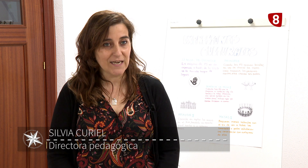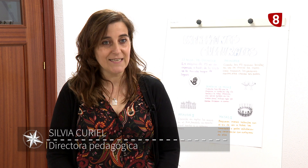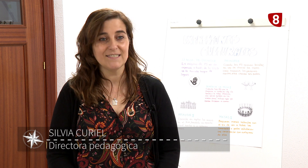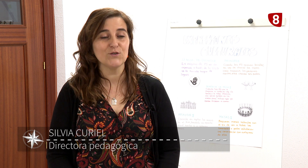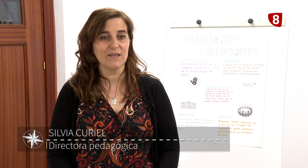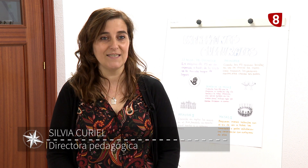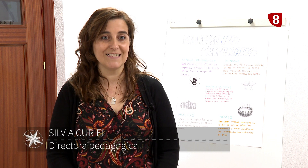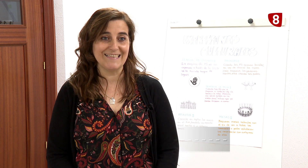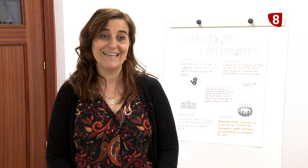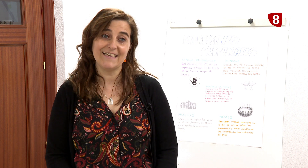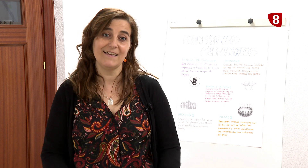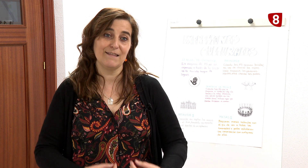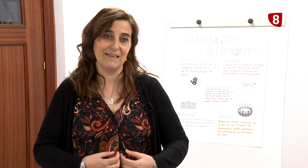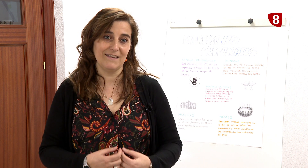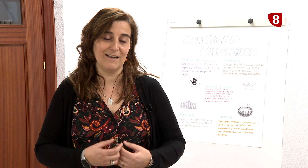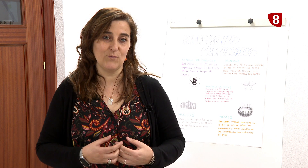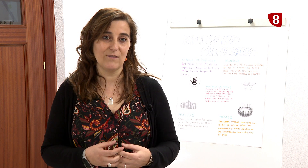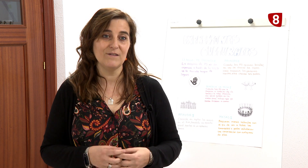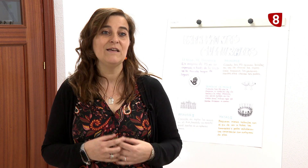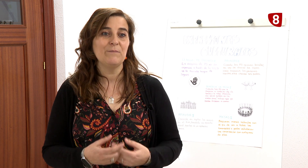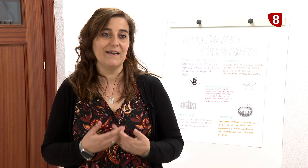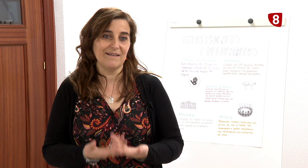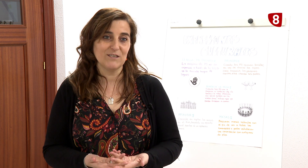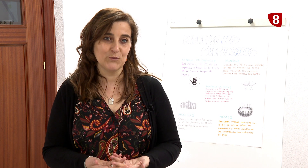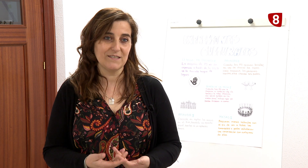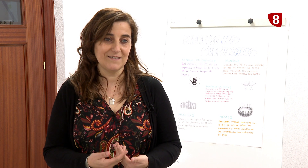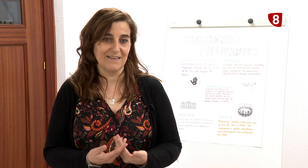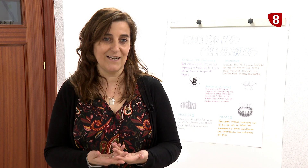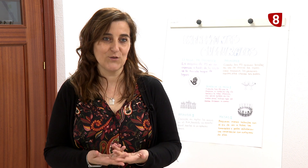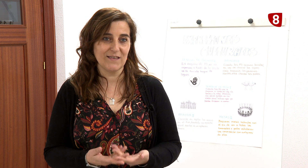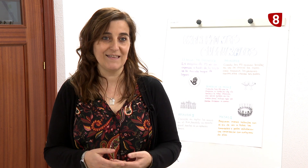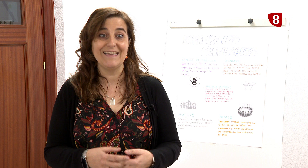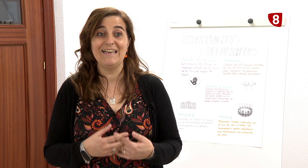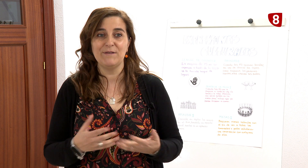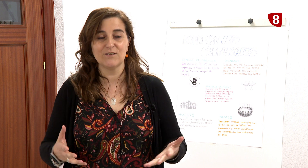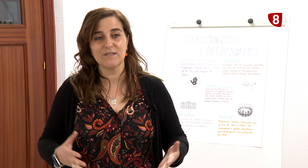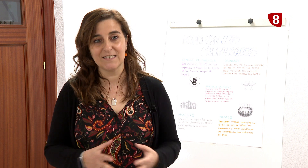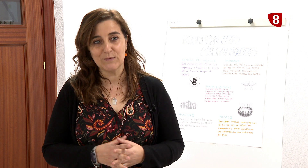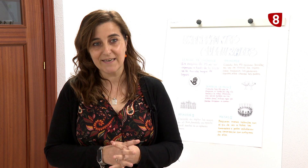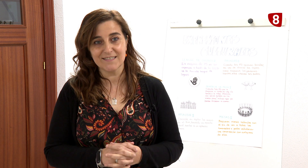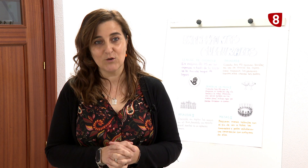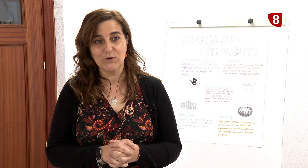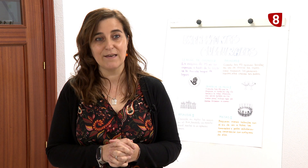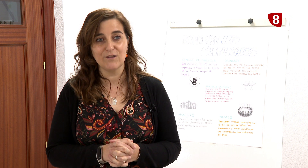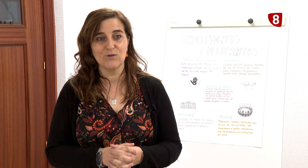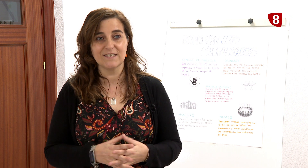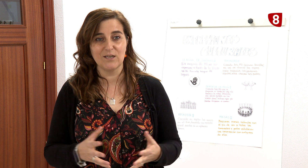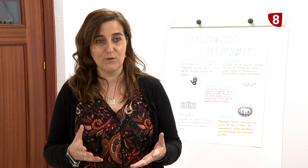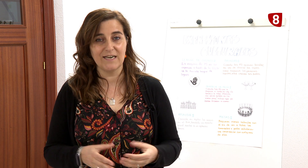profesionales y sociales que tienen que adquirir el alumnado para después salir a la sociedad y eliminar todas esas barreras de comunicación con las que se encuentran las